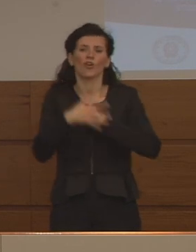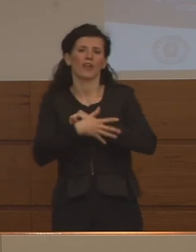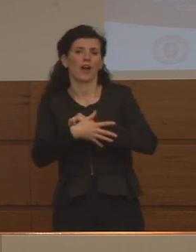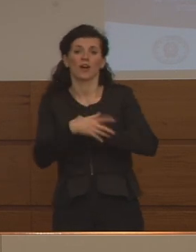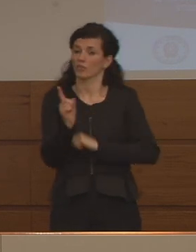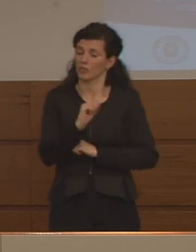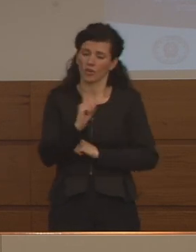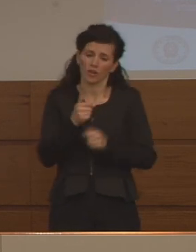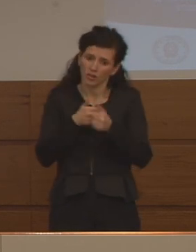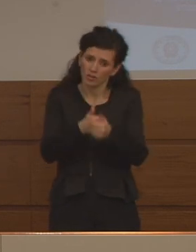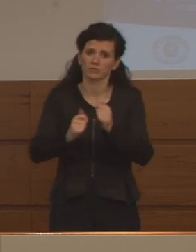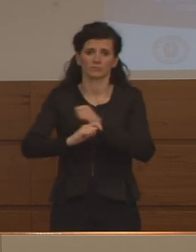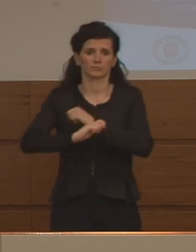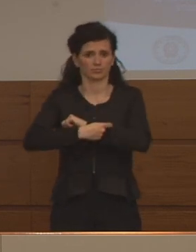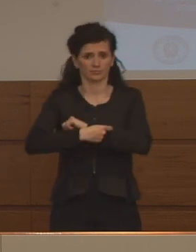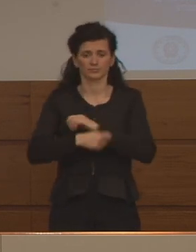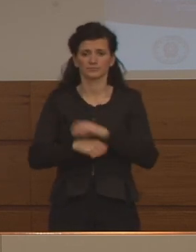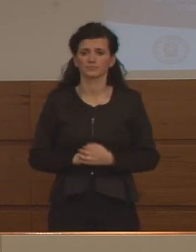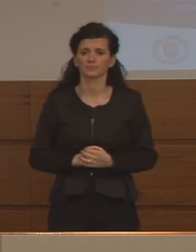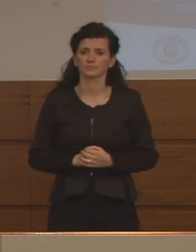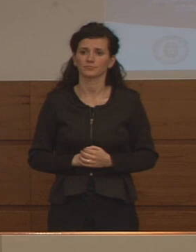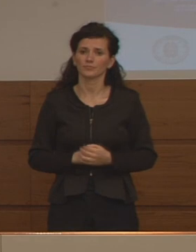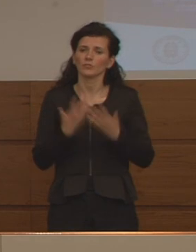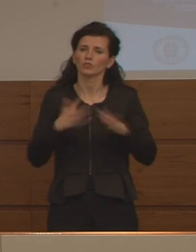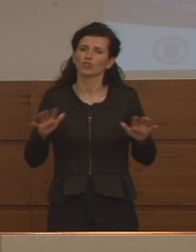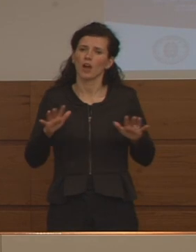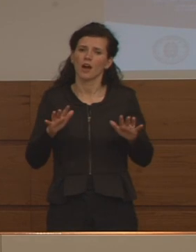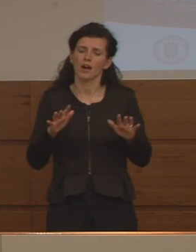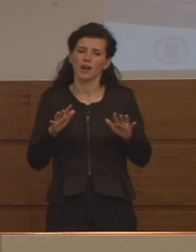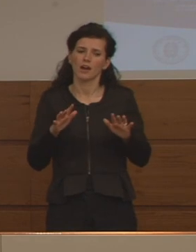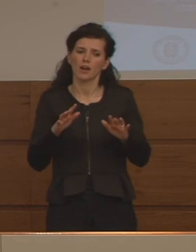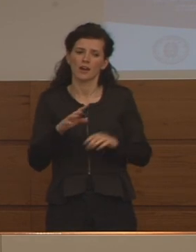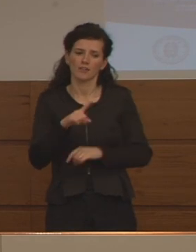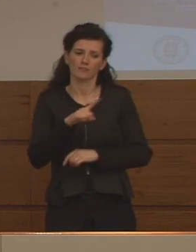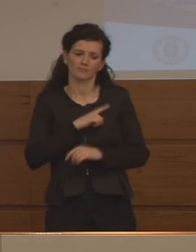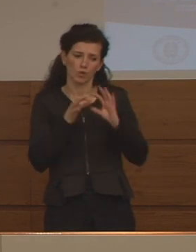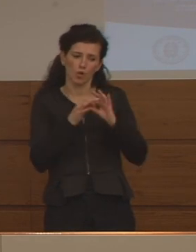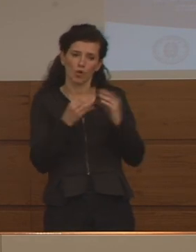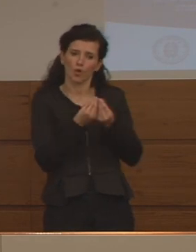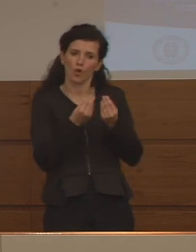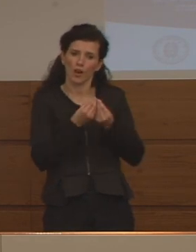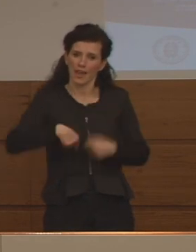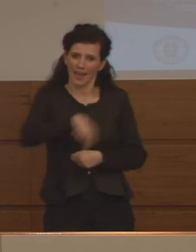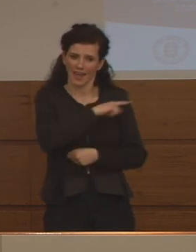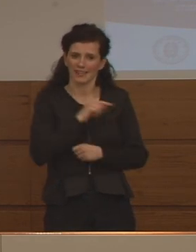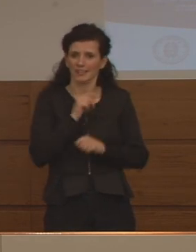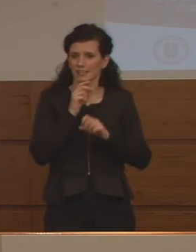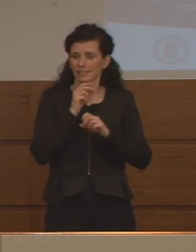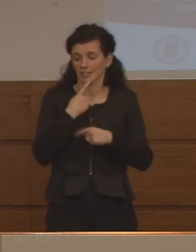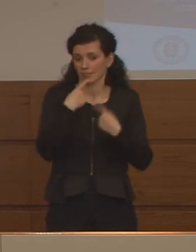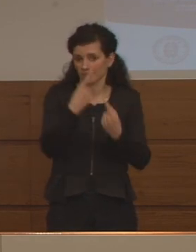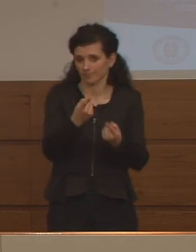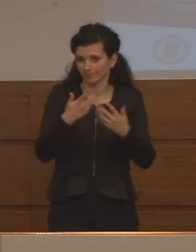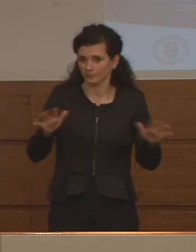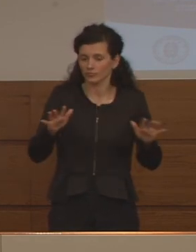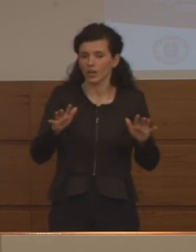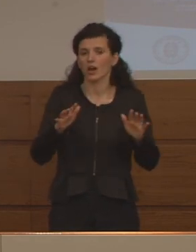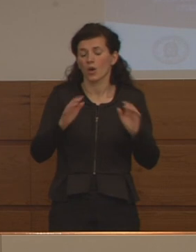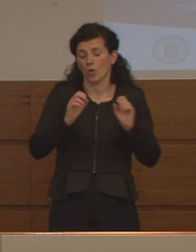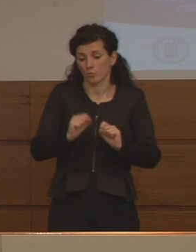da molti miei colleghi che era un po di mesi avremo ancora